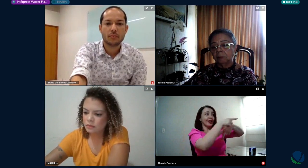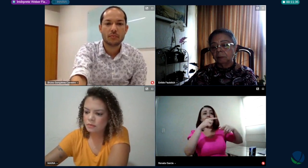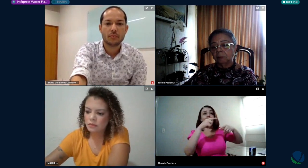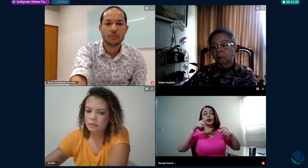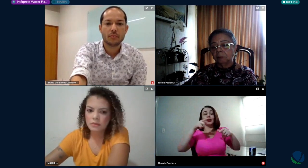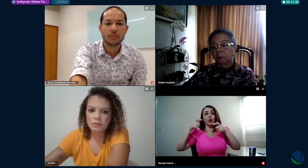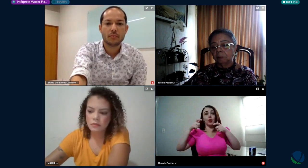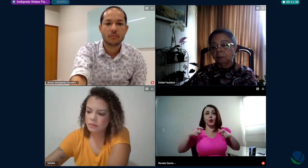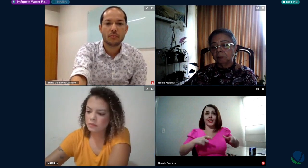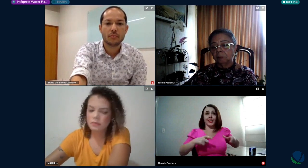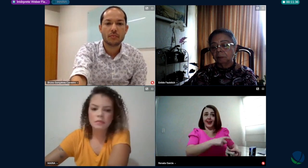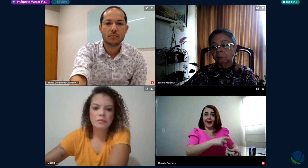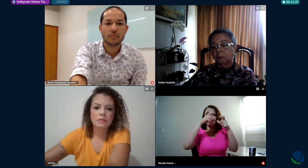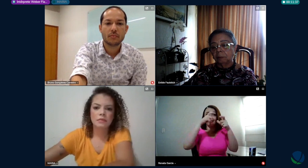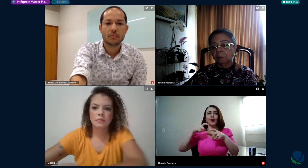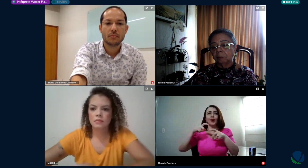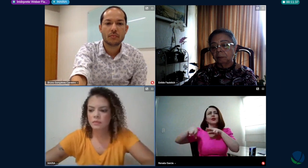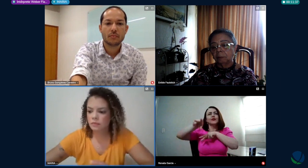E aí,